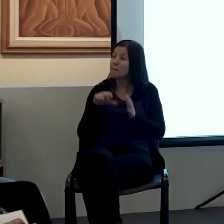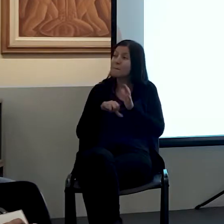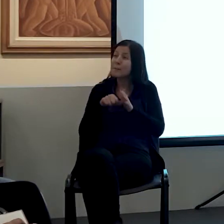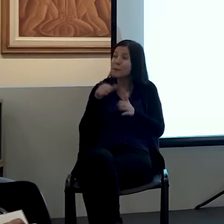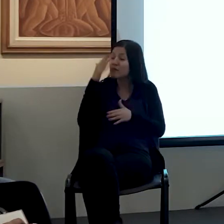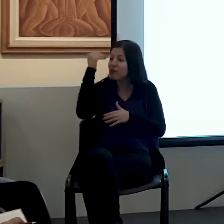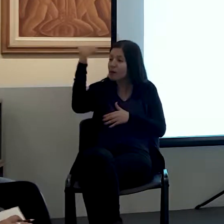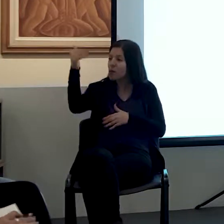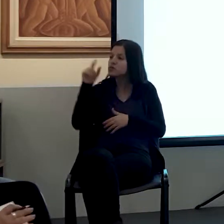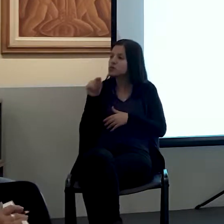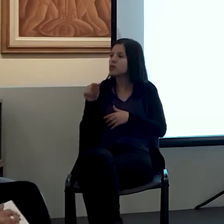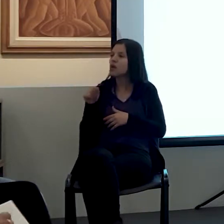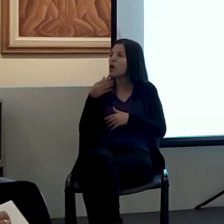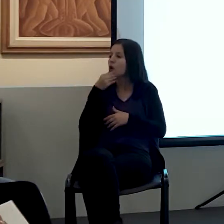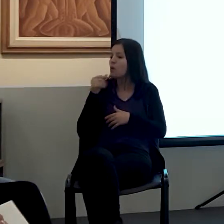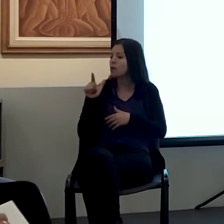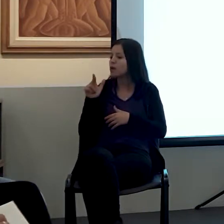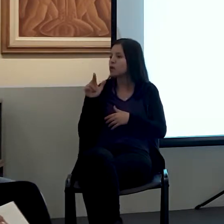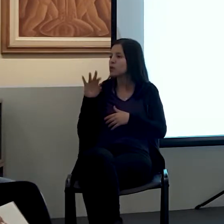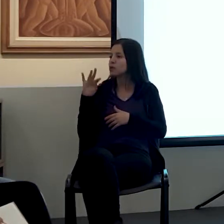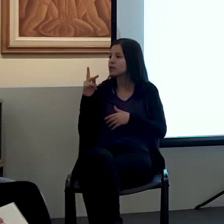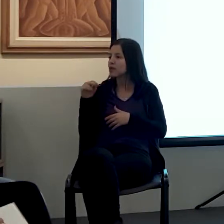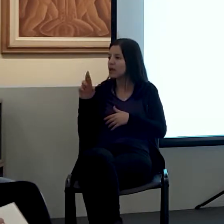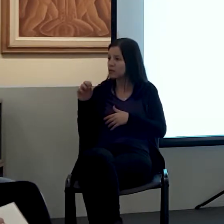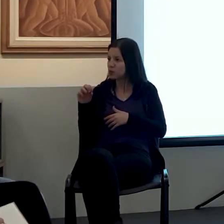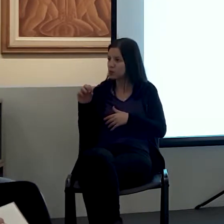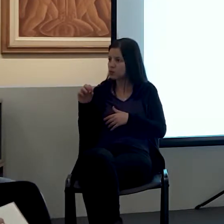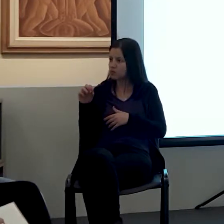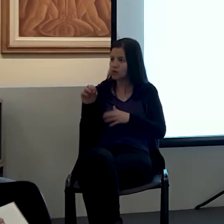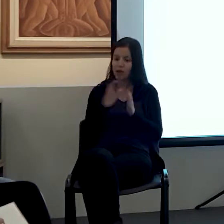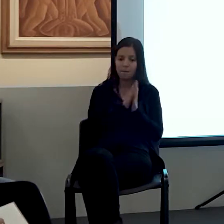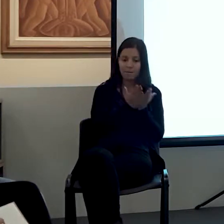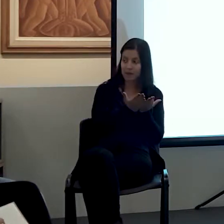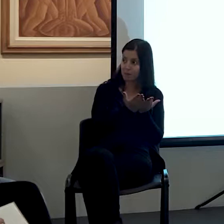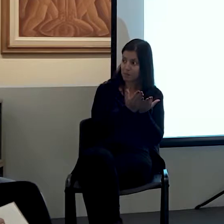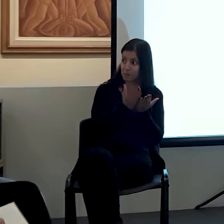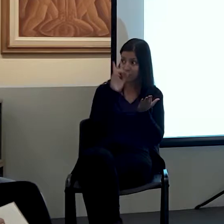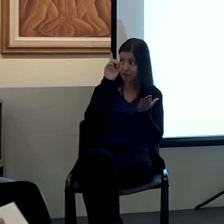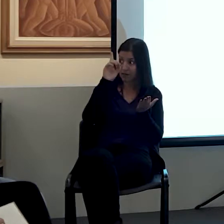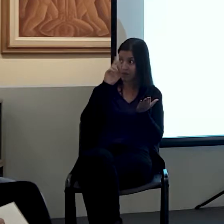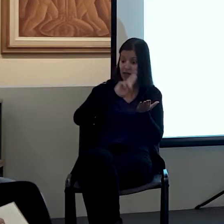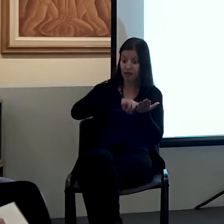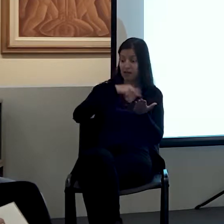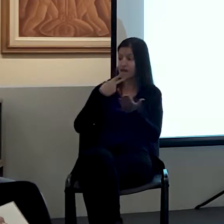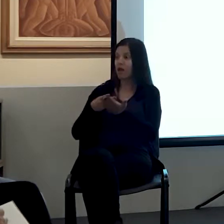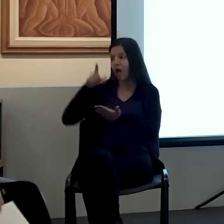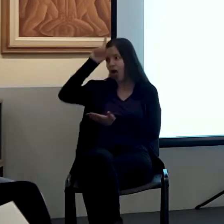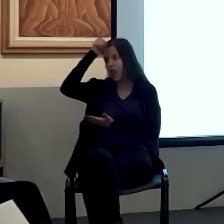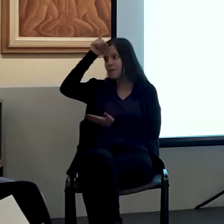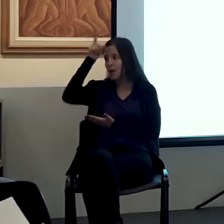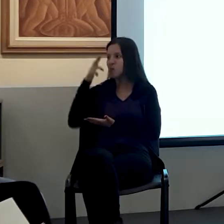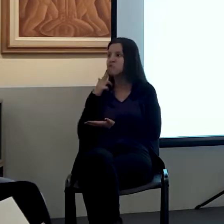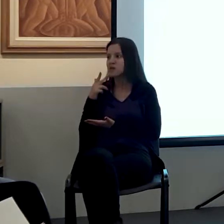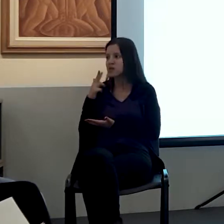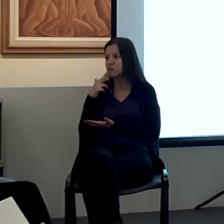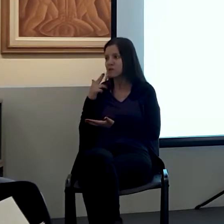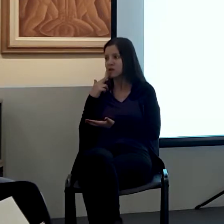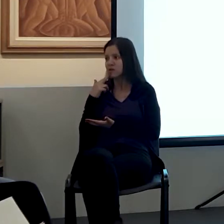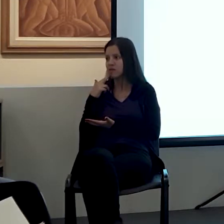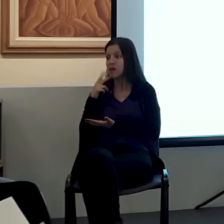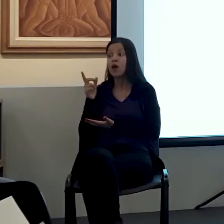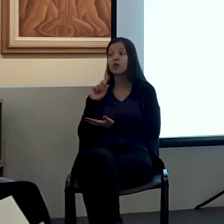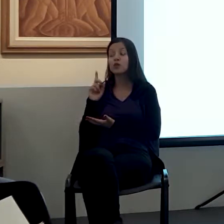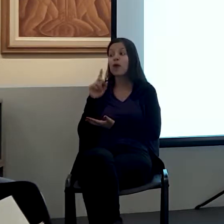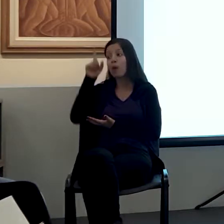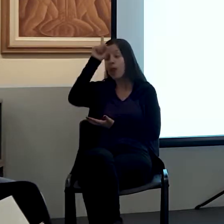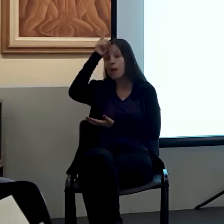da Bíblia para o alemão, que não era o alemão, a língua que a elite falava, porque a